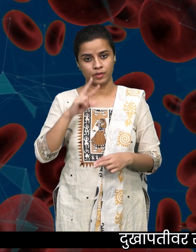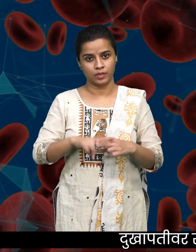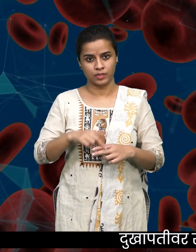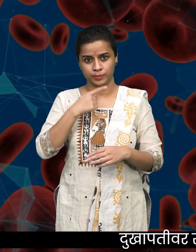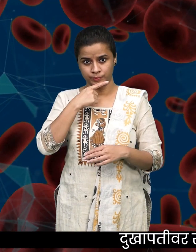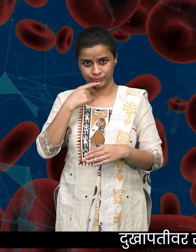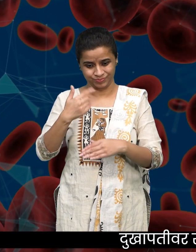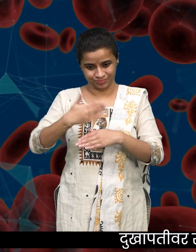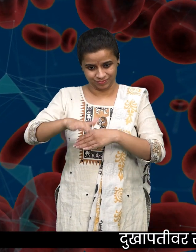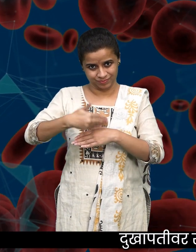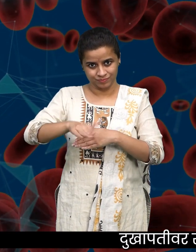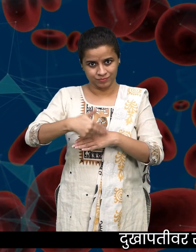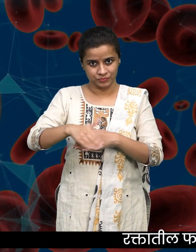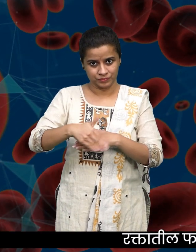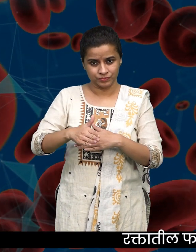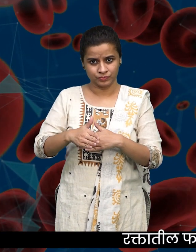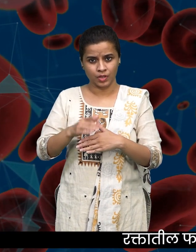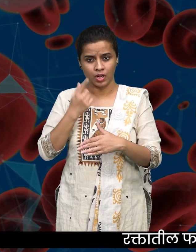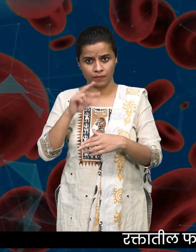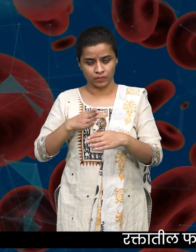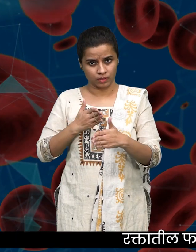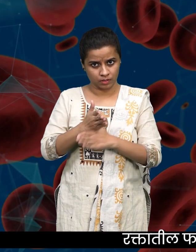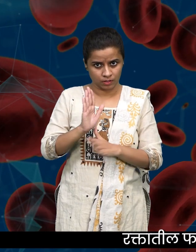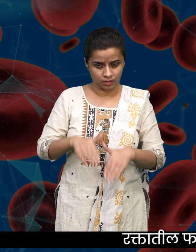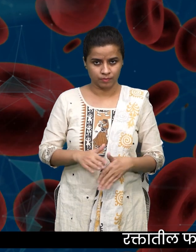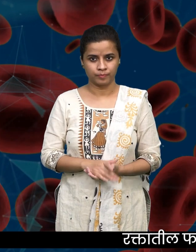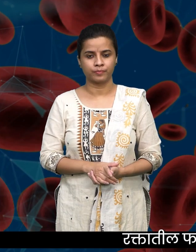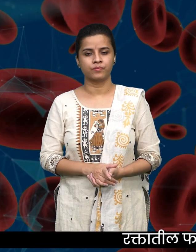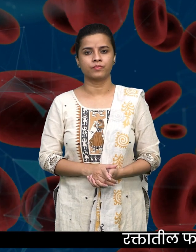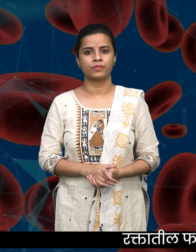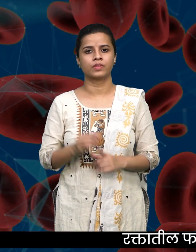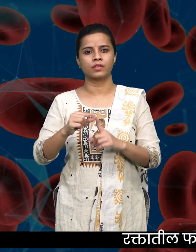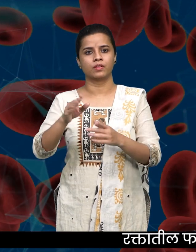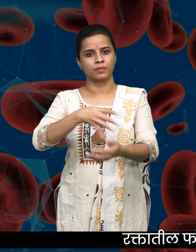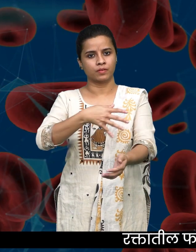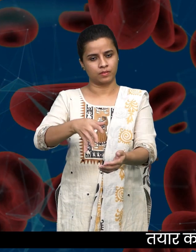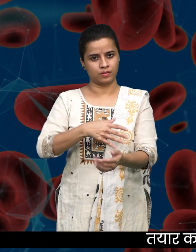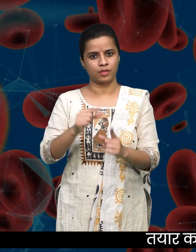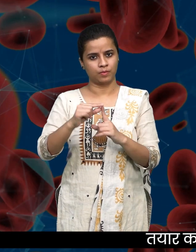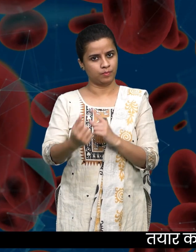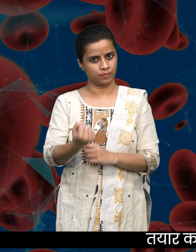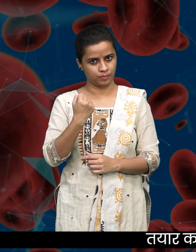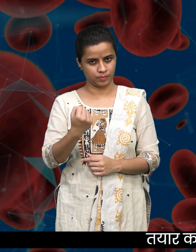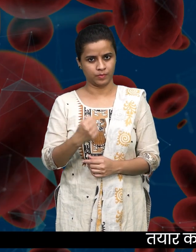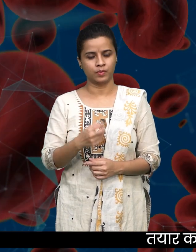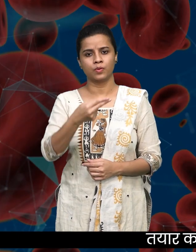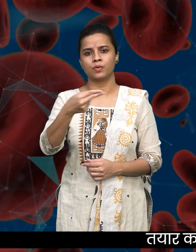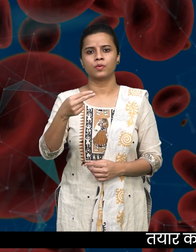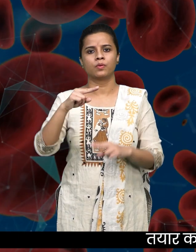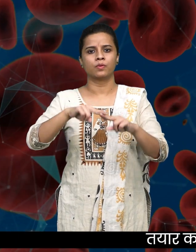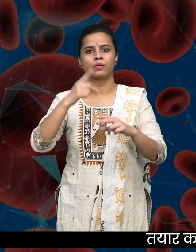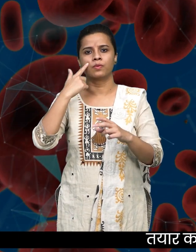दुखापतीवर रक्तस्राव झाल्यास प्लेटलेट्स आणि रक्तातील फायब्रिनोजेन नावाचे प्रथिने एक गठ्ठा तयार करतात आणि जखम बंद